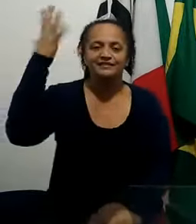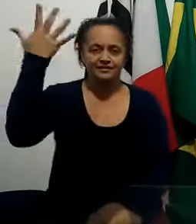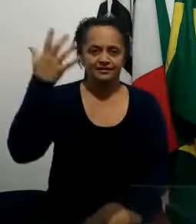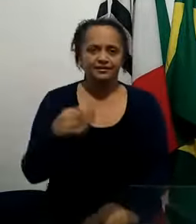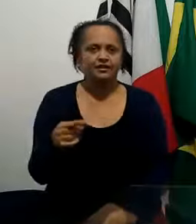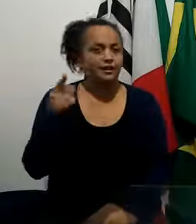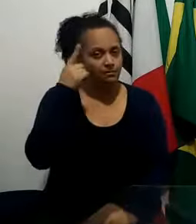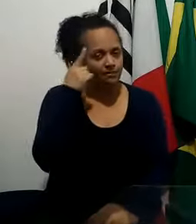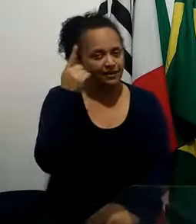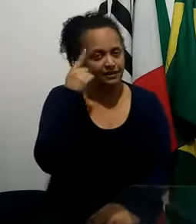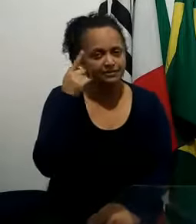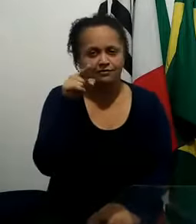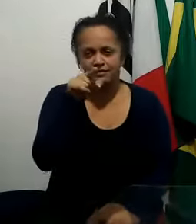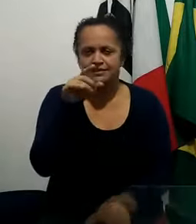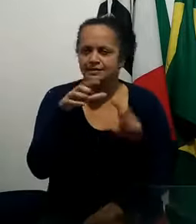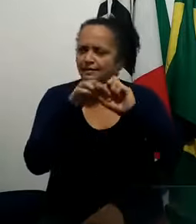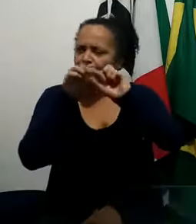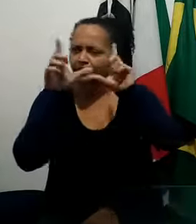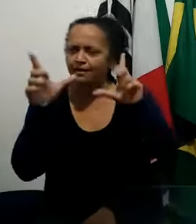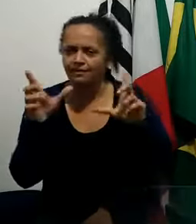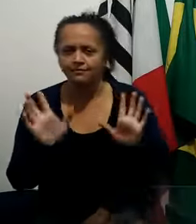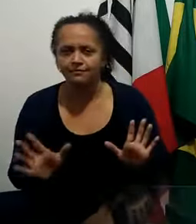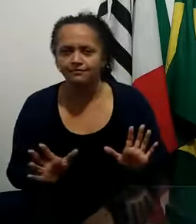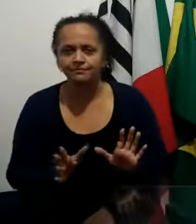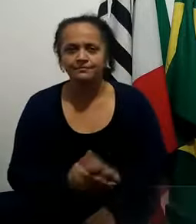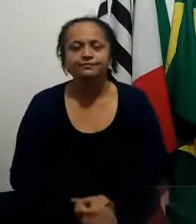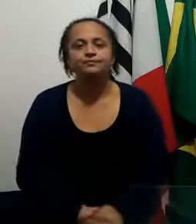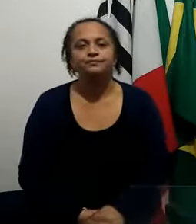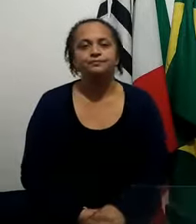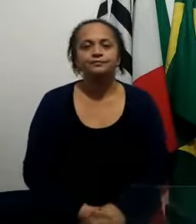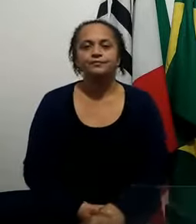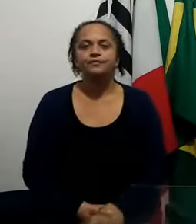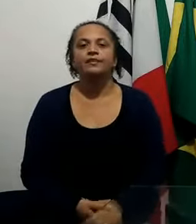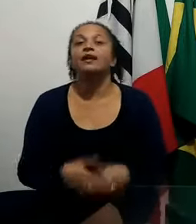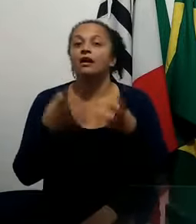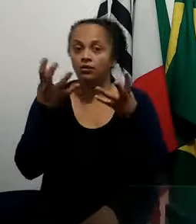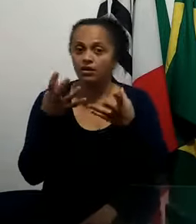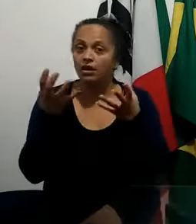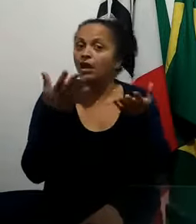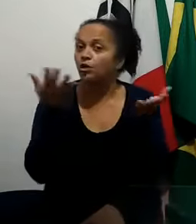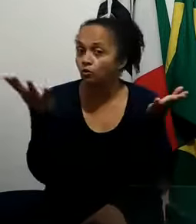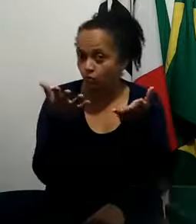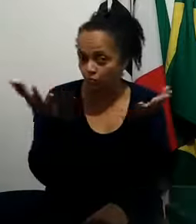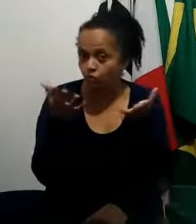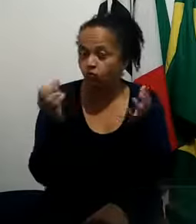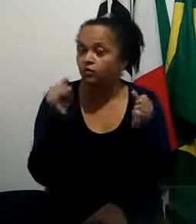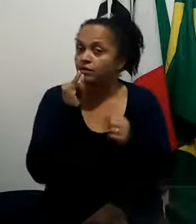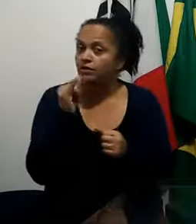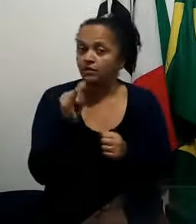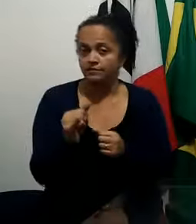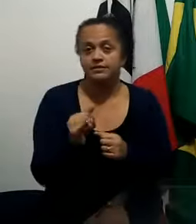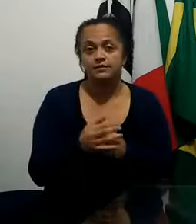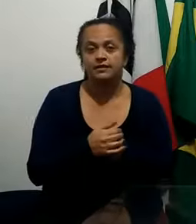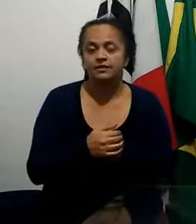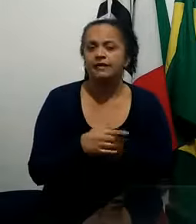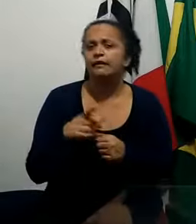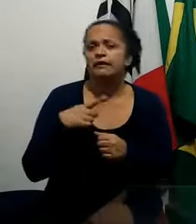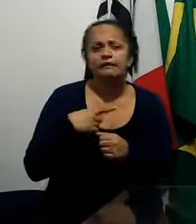não é? Por isso eu quero aqui deixar essa palavra para os irmãos. Existem algumas doutrinas